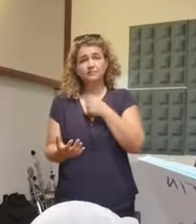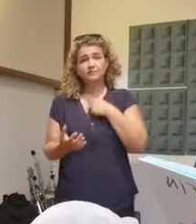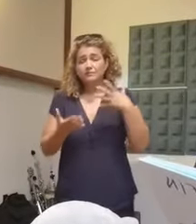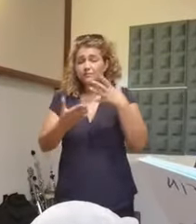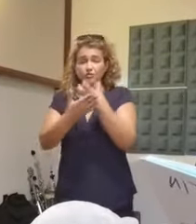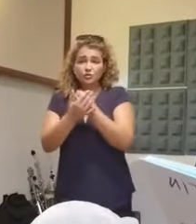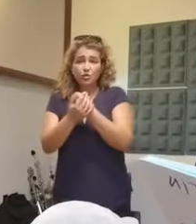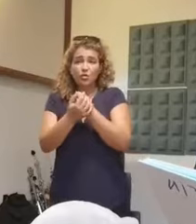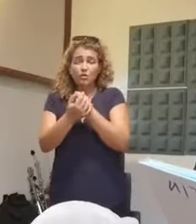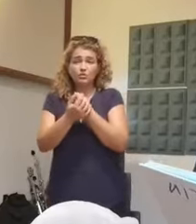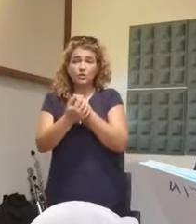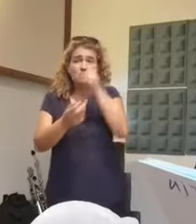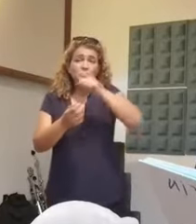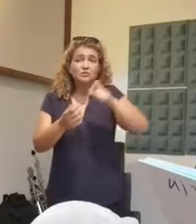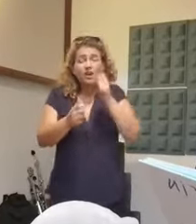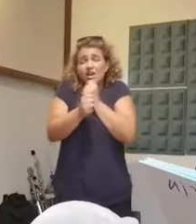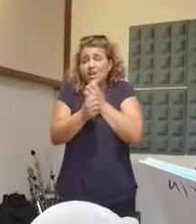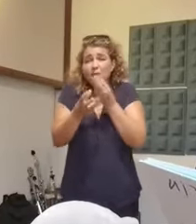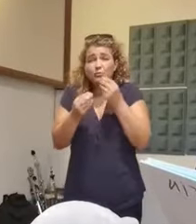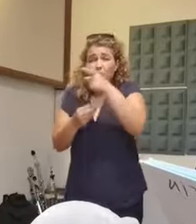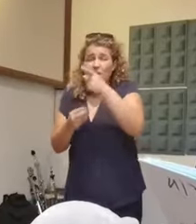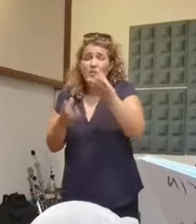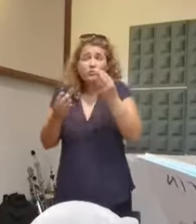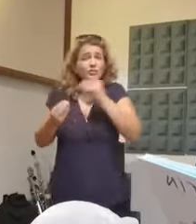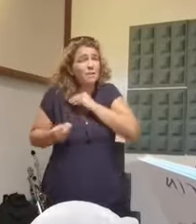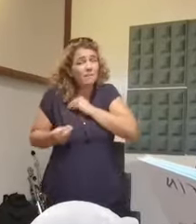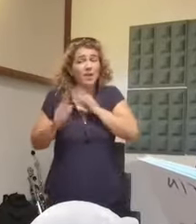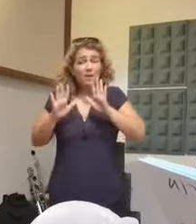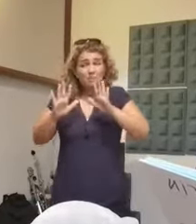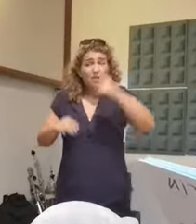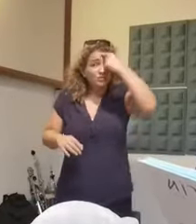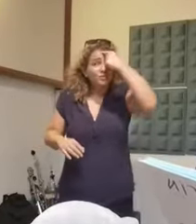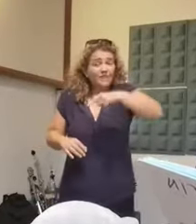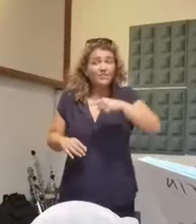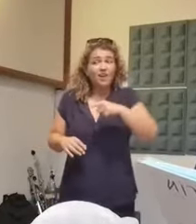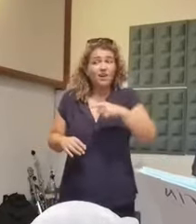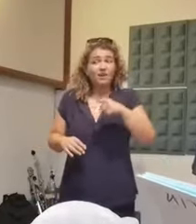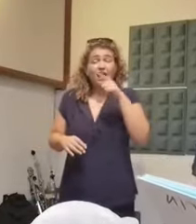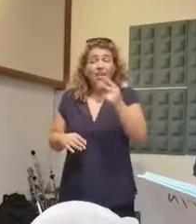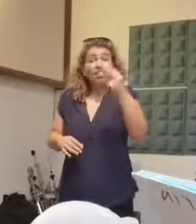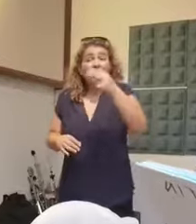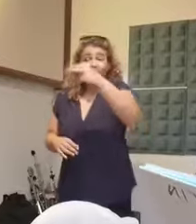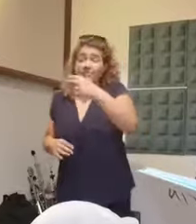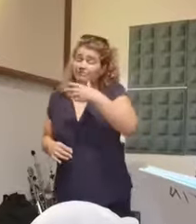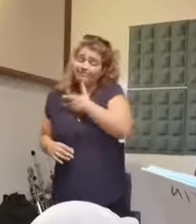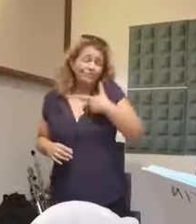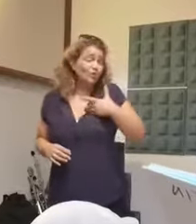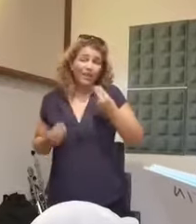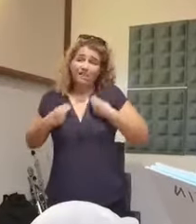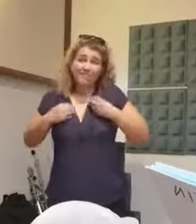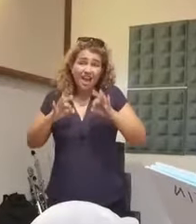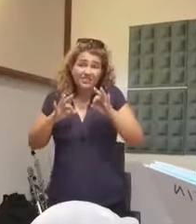Todos los que le querían sintieron una gran pena, pero sabían que su amigo no quería vivir de esa